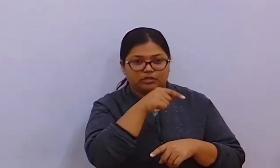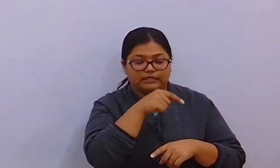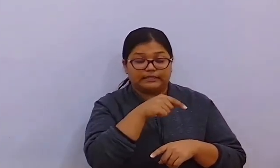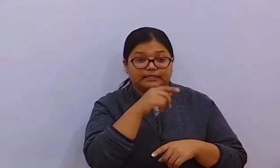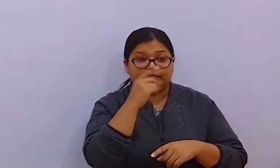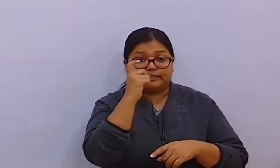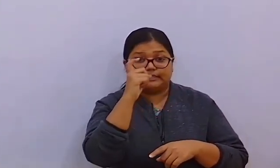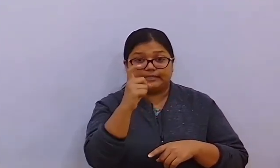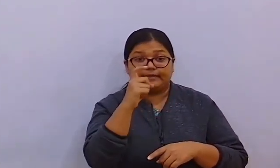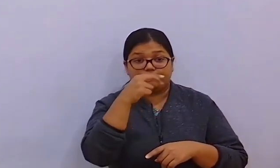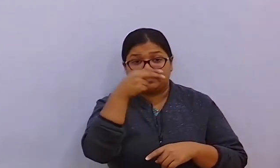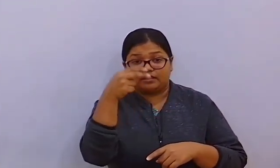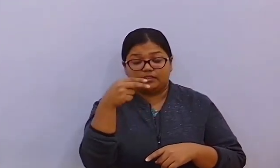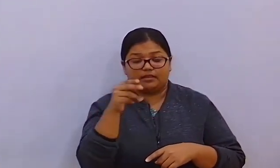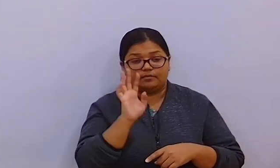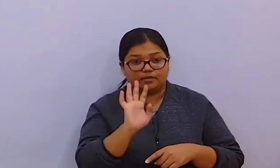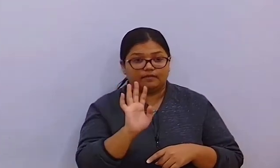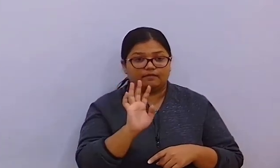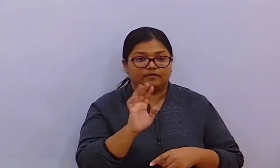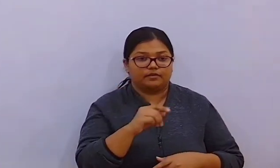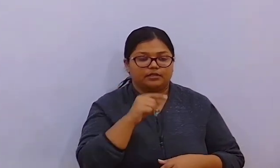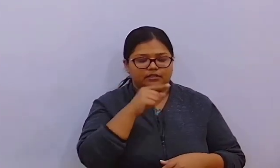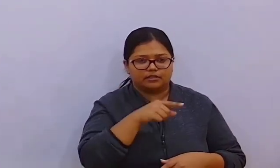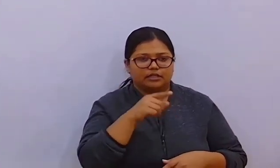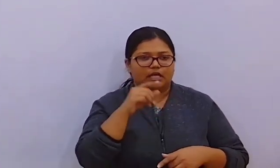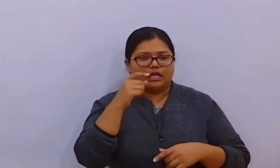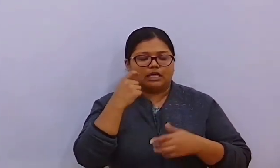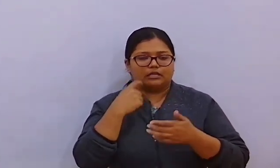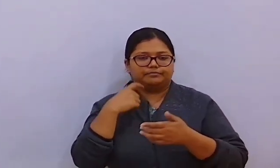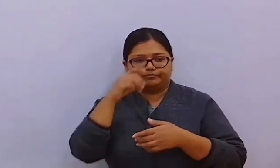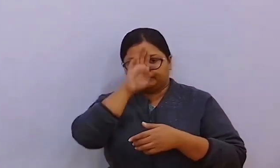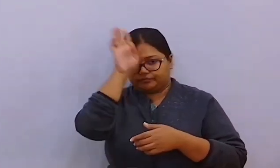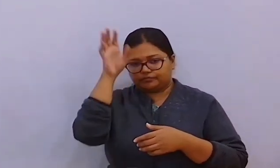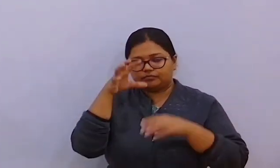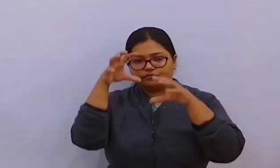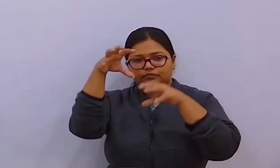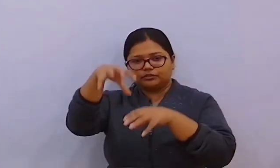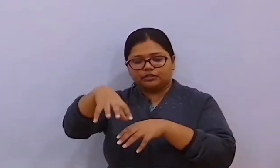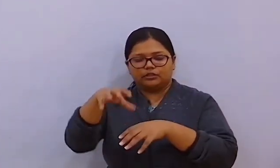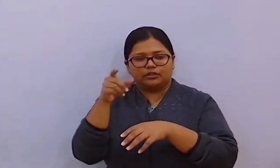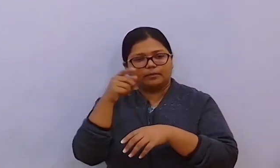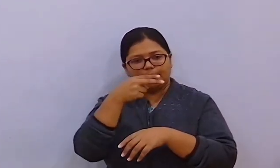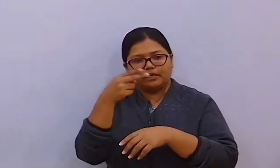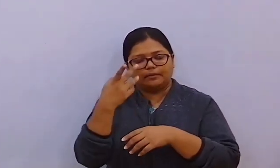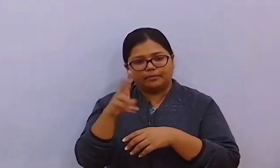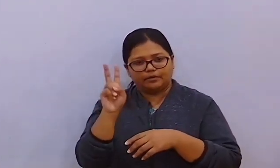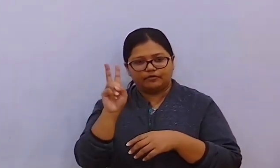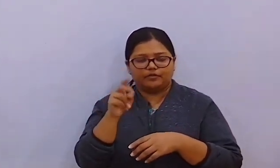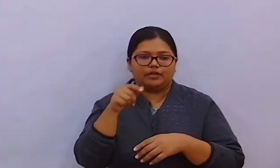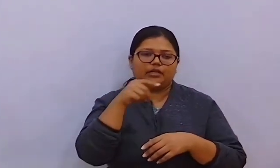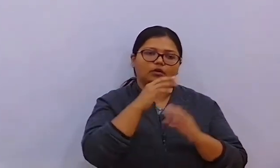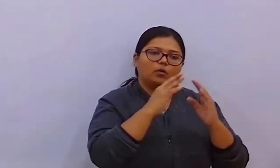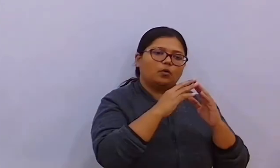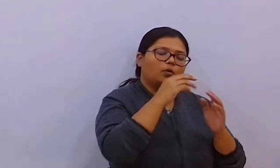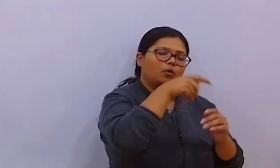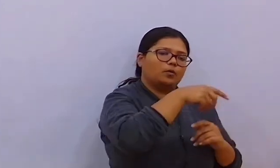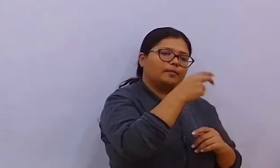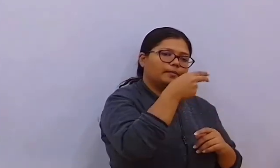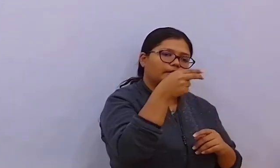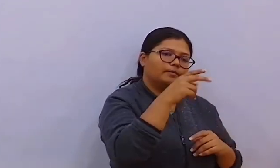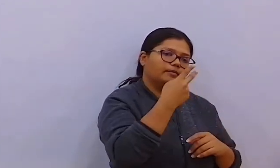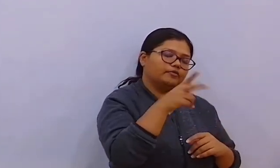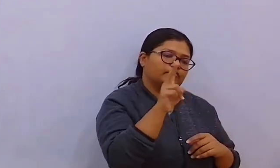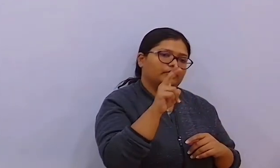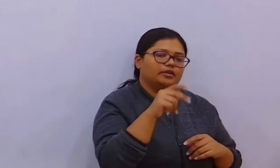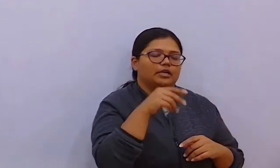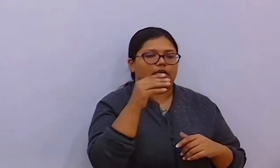उनका घर का नाम अलग था, उनके अभिलेखों में उनके शिलालेखों में अलग अलग नाम मिलता है, तो उस नाम को हम आगे बोर्ड में लिख के